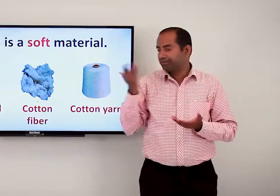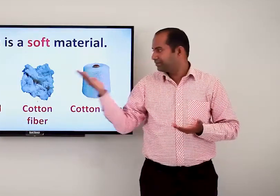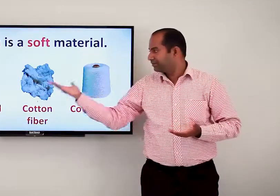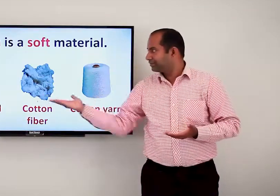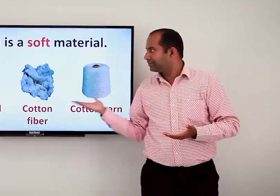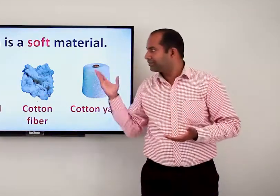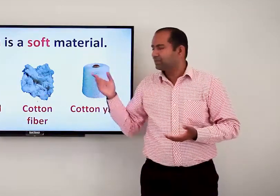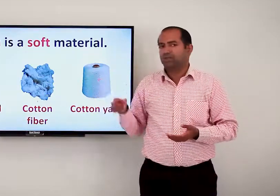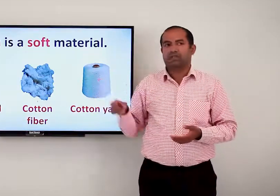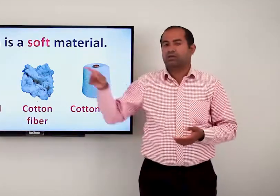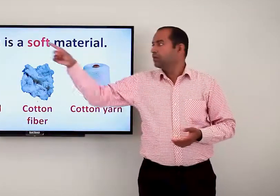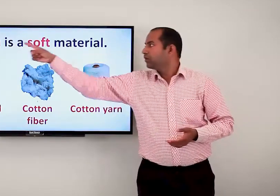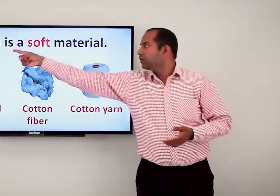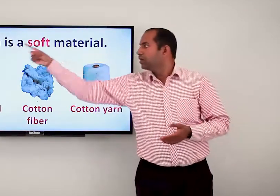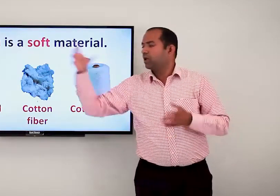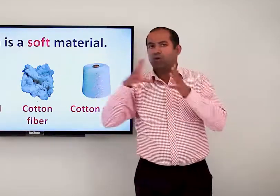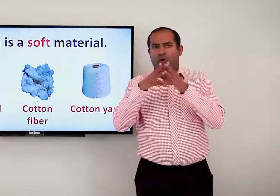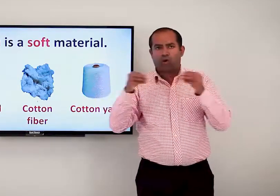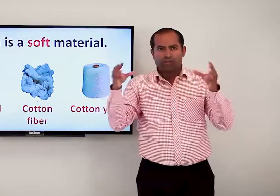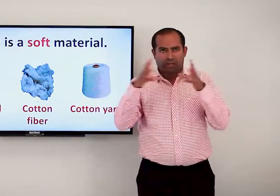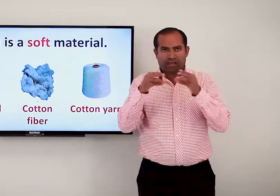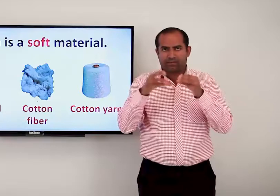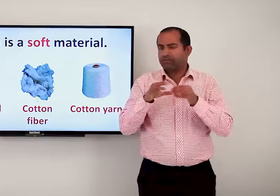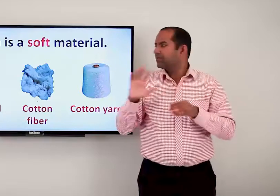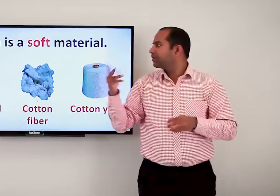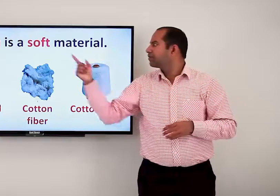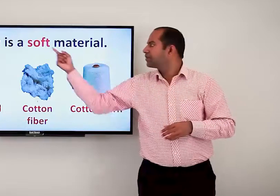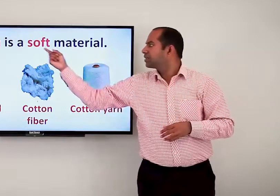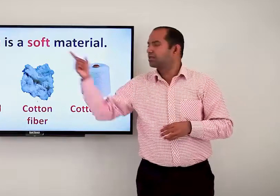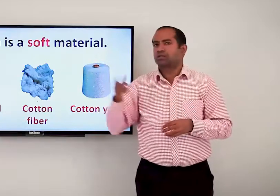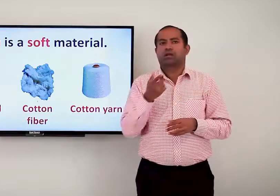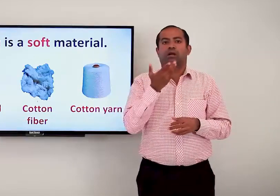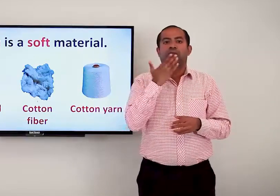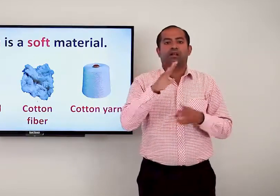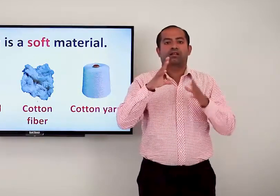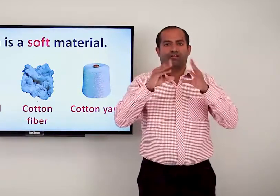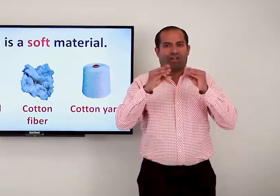یہ دیکھیں، روئی ایک نرم چیز ہے۔